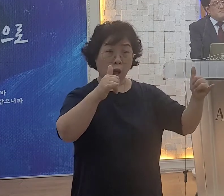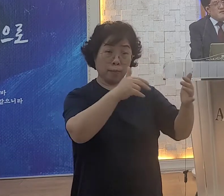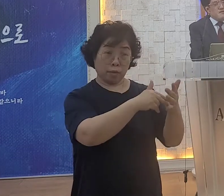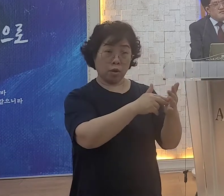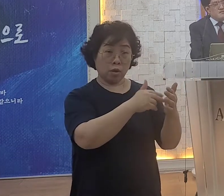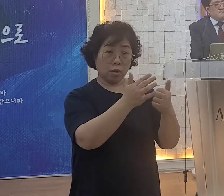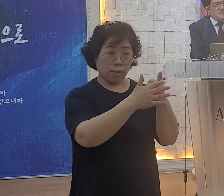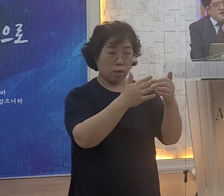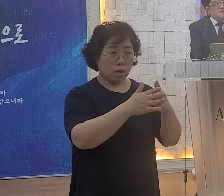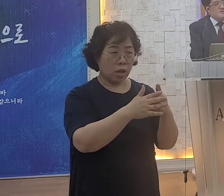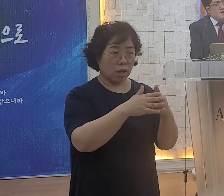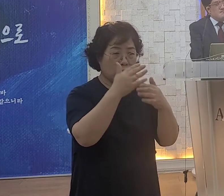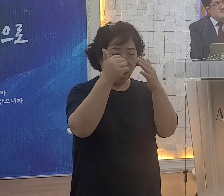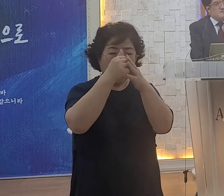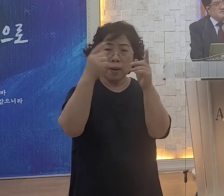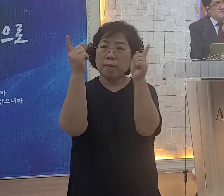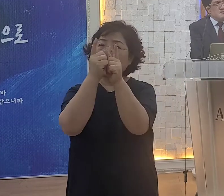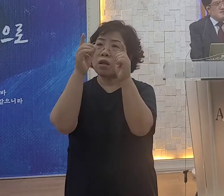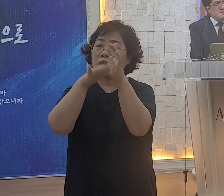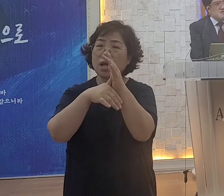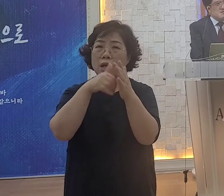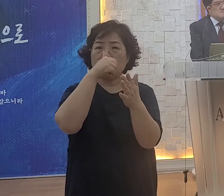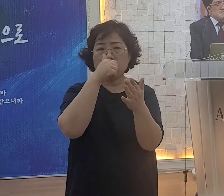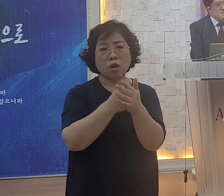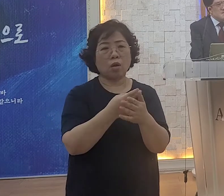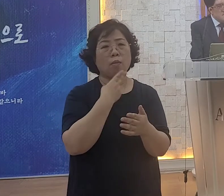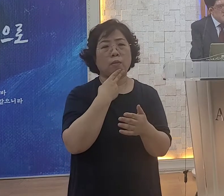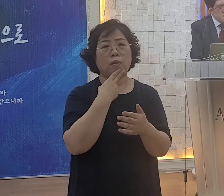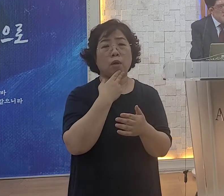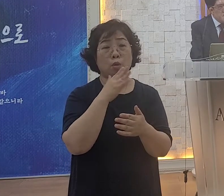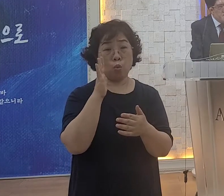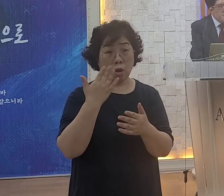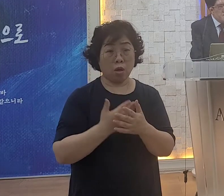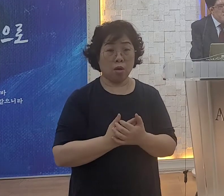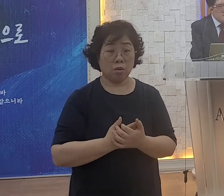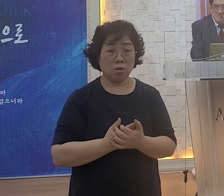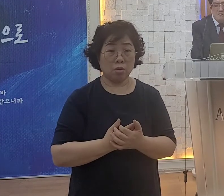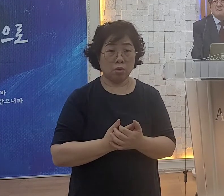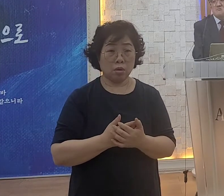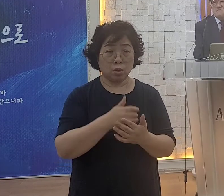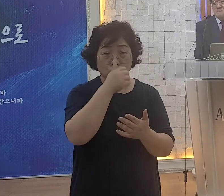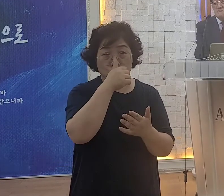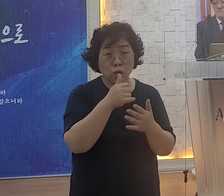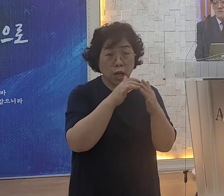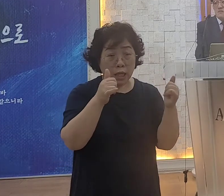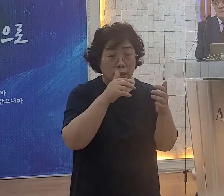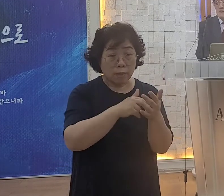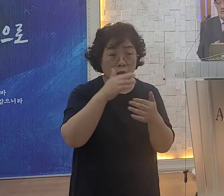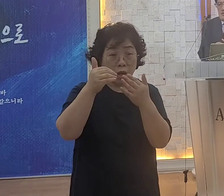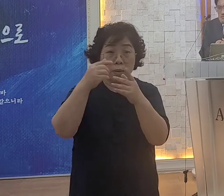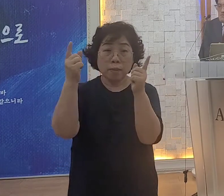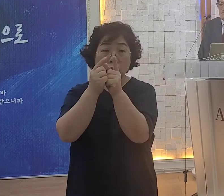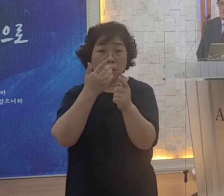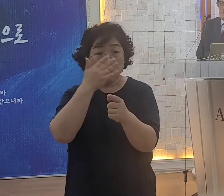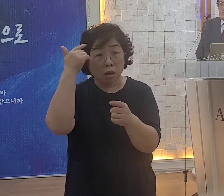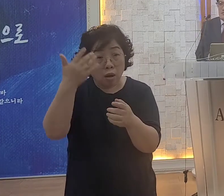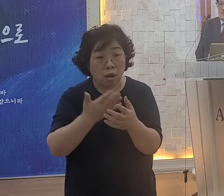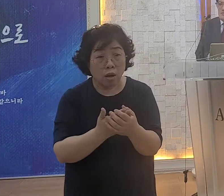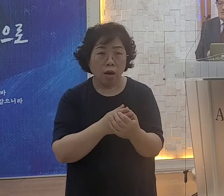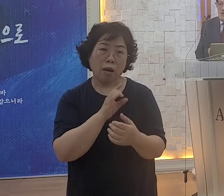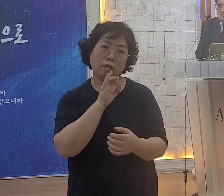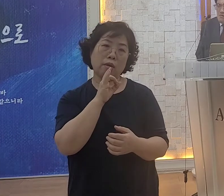하나님 앞에 죄가 있는 사람은 설 수 있을까요? 없을까요? 없어요. 그래서